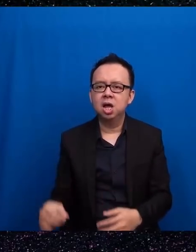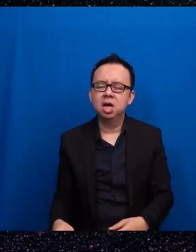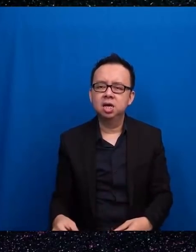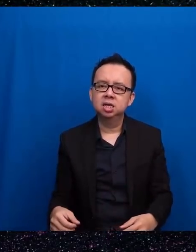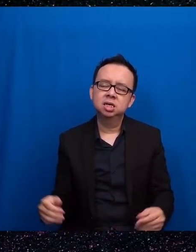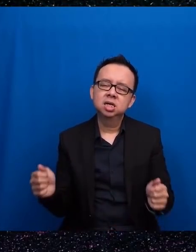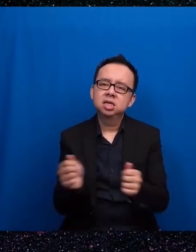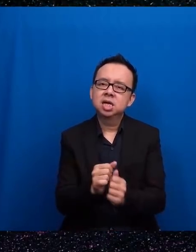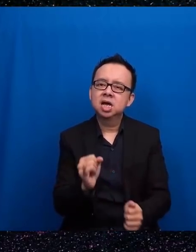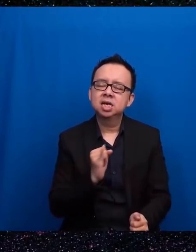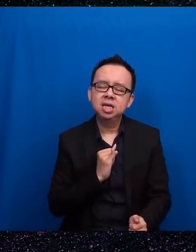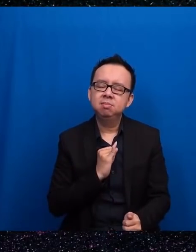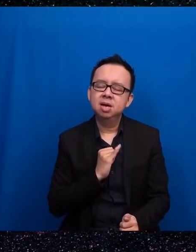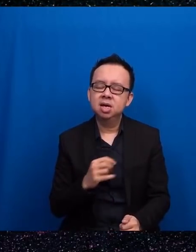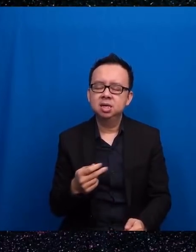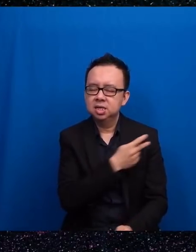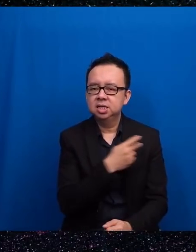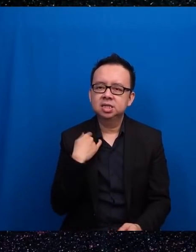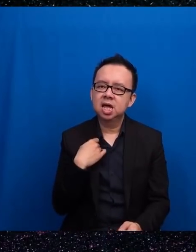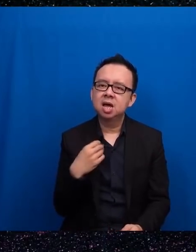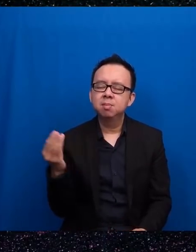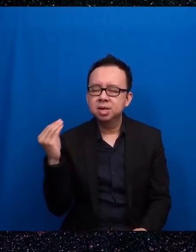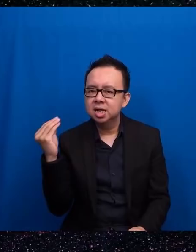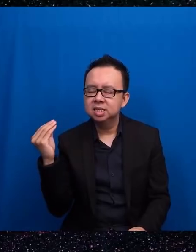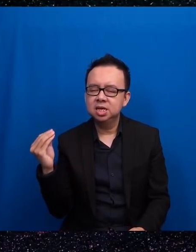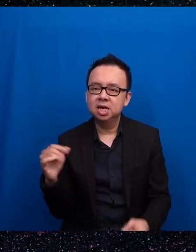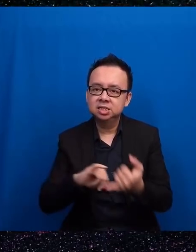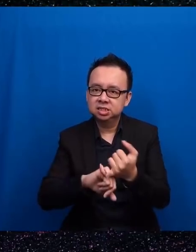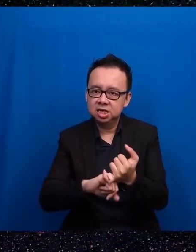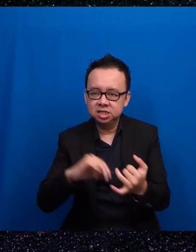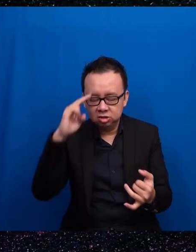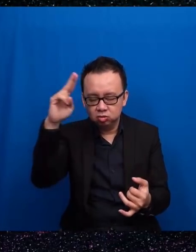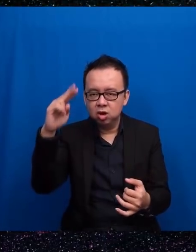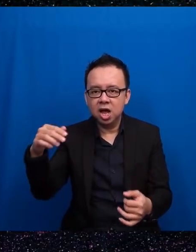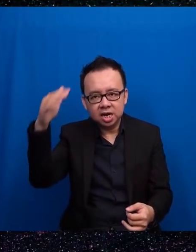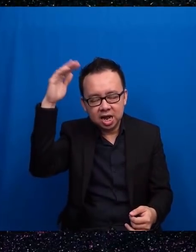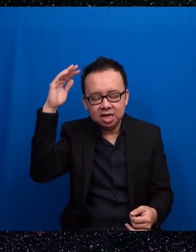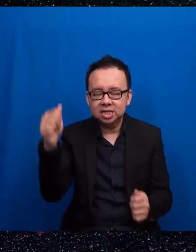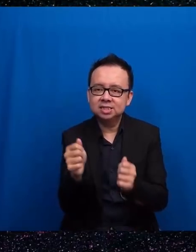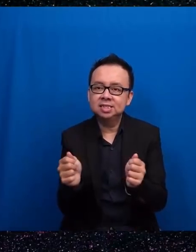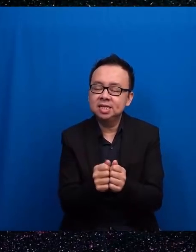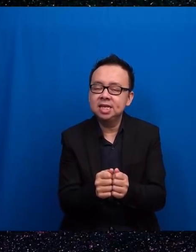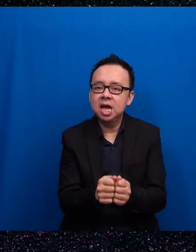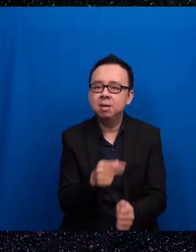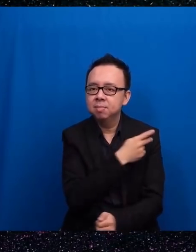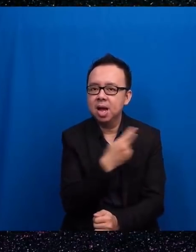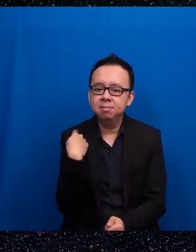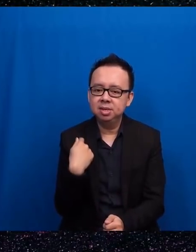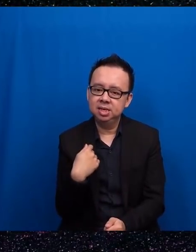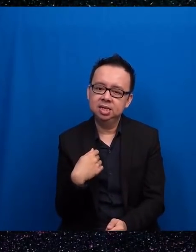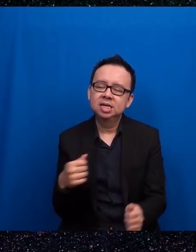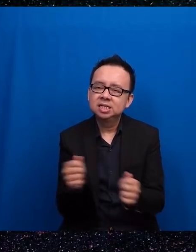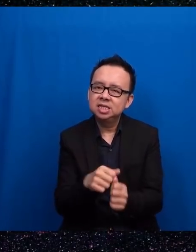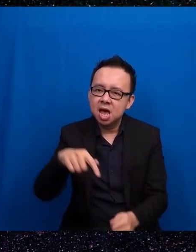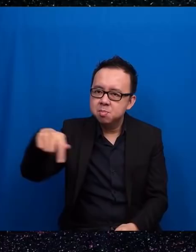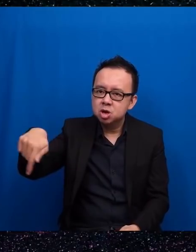kita menantikan janji Tuhan digenapi atas setiap family, atas setiap